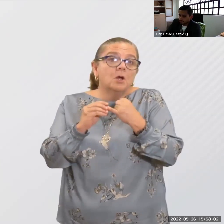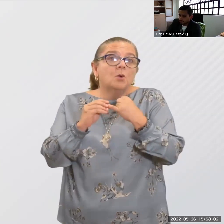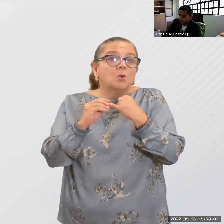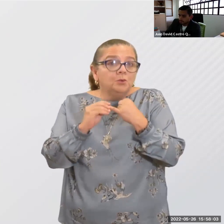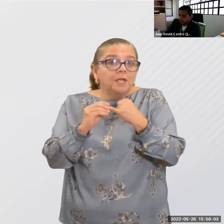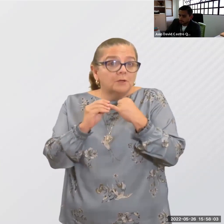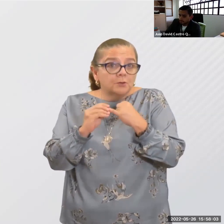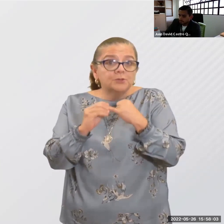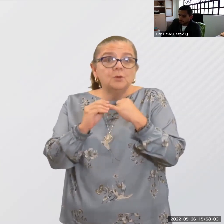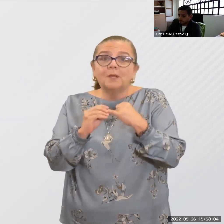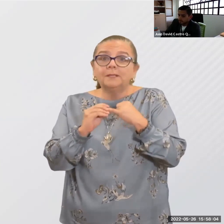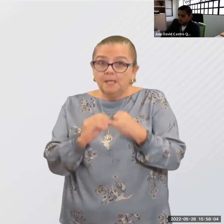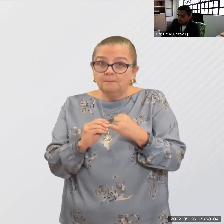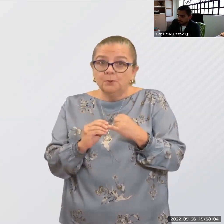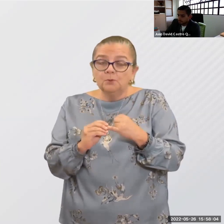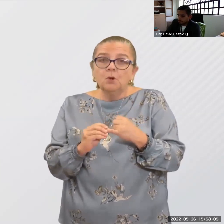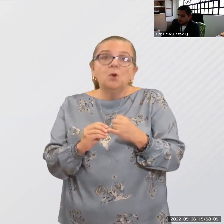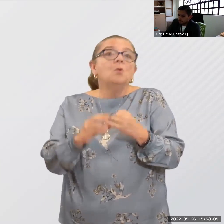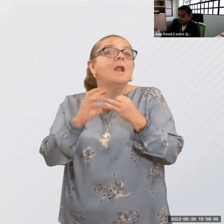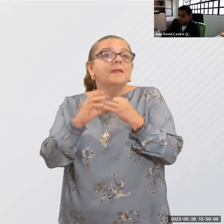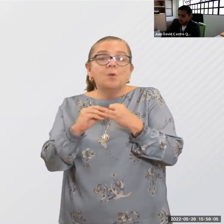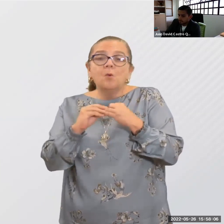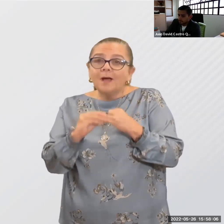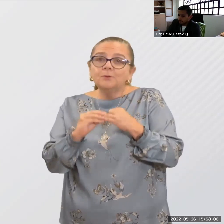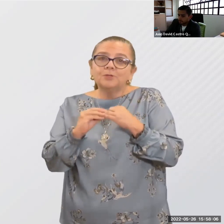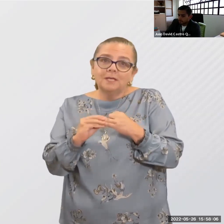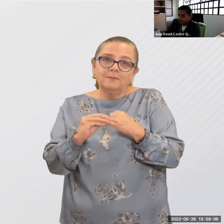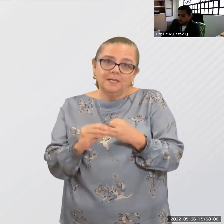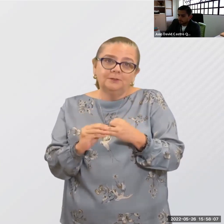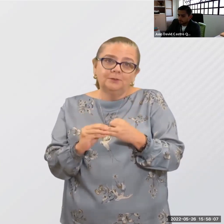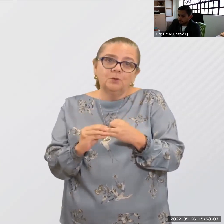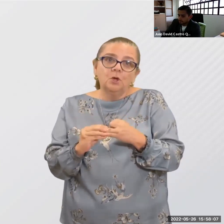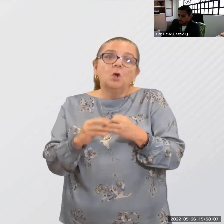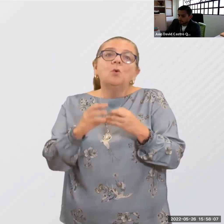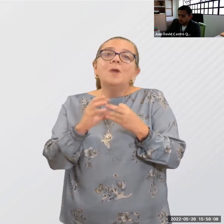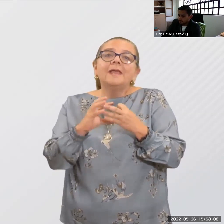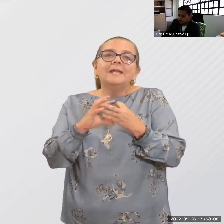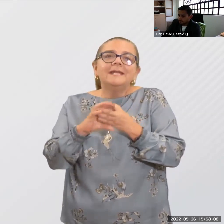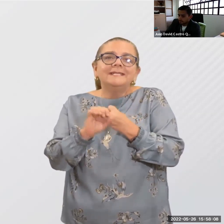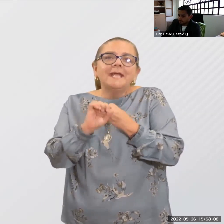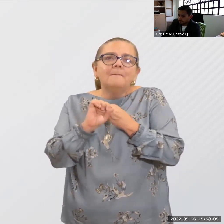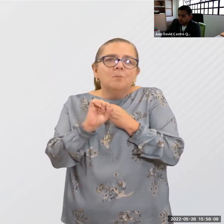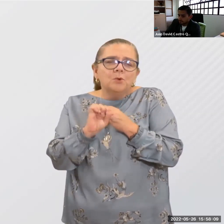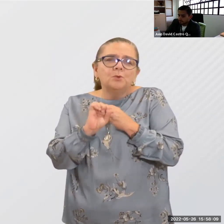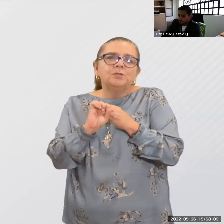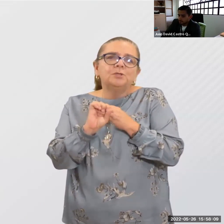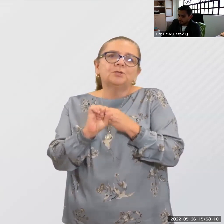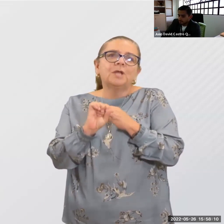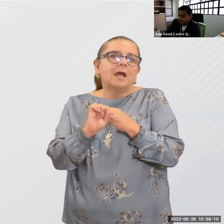un diagnóstico a tiempo, un adecuado seguimiento, una adherencia muy preciosa a